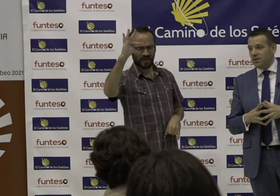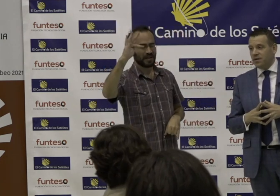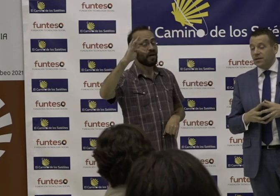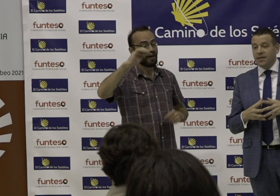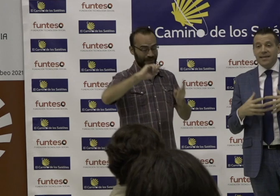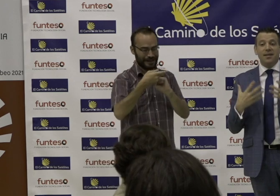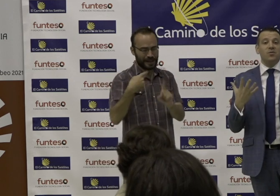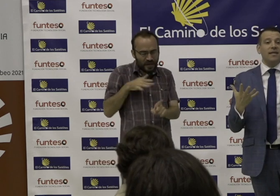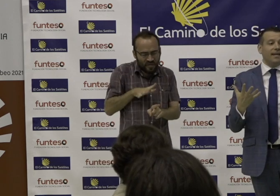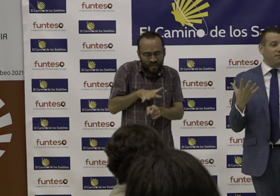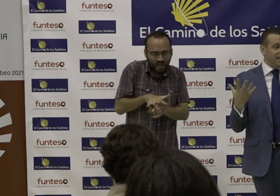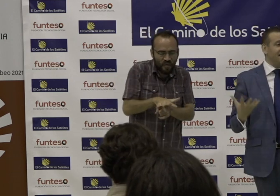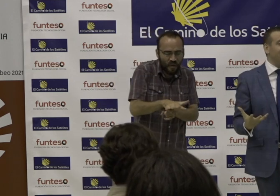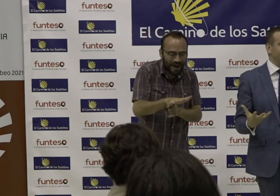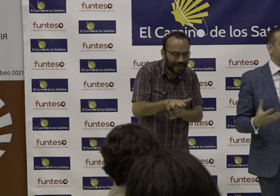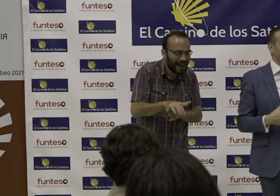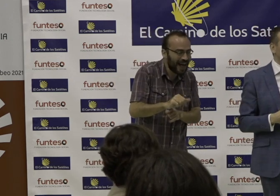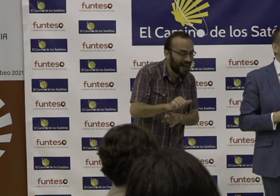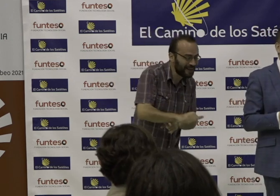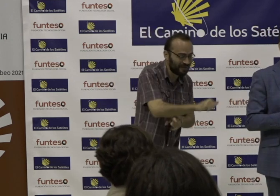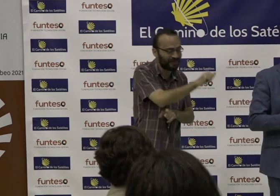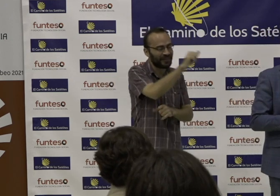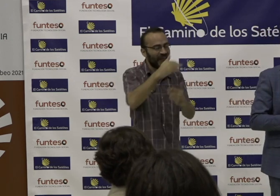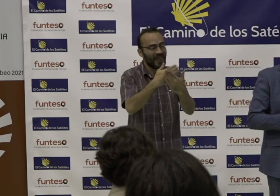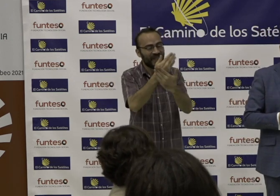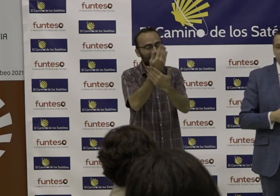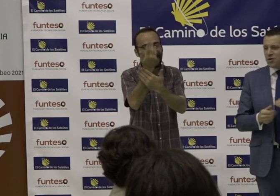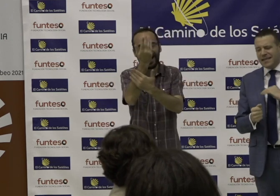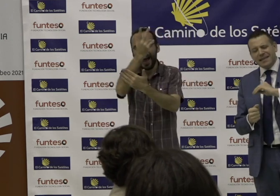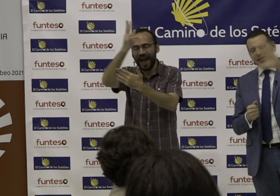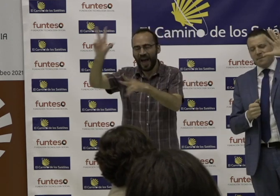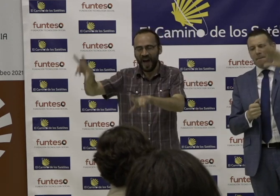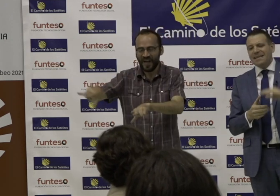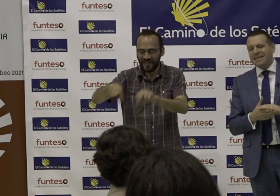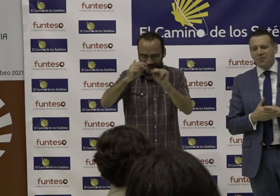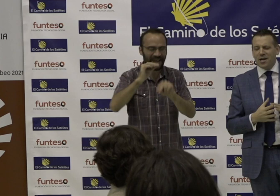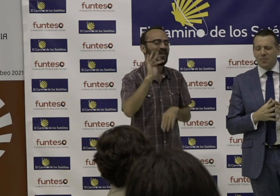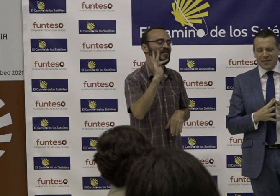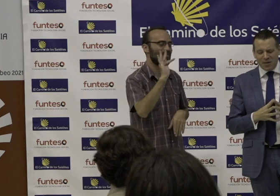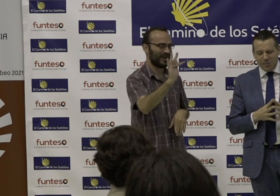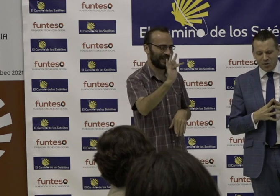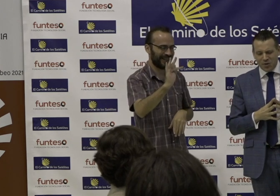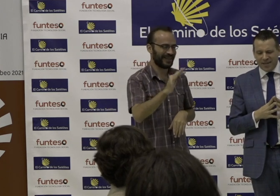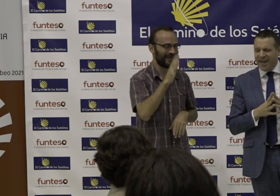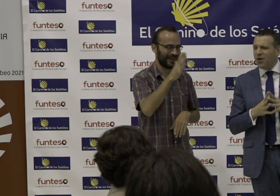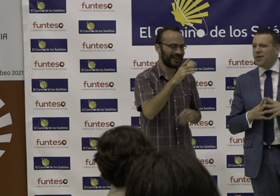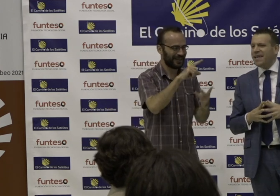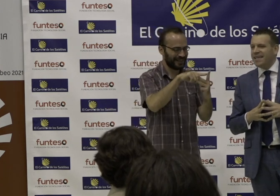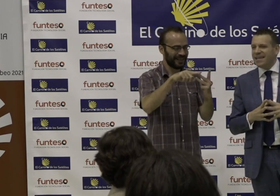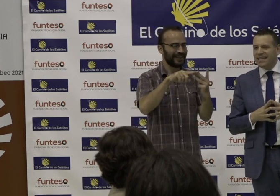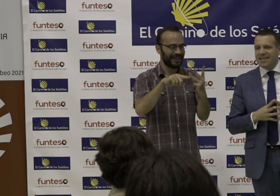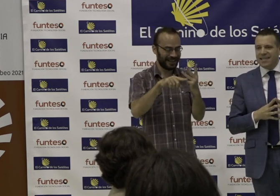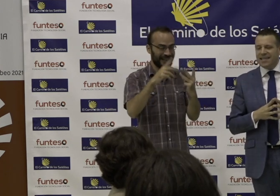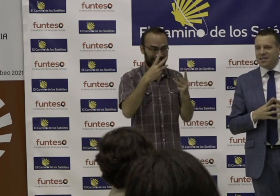completo. Y resulta que el final del día es un magnífico día. Por eso hay 3 partes que voy a compartir con vosotros que hago